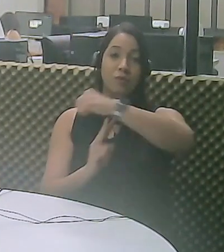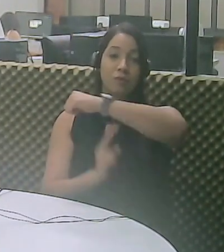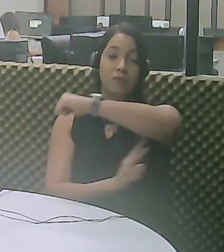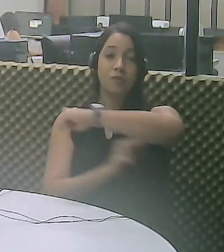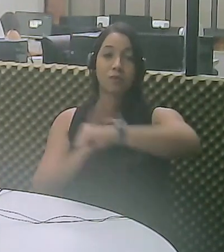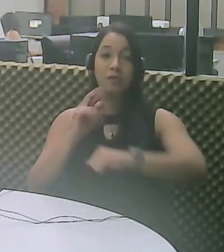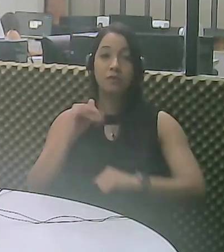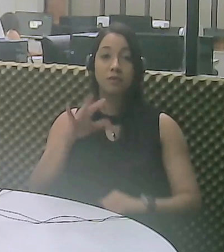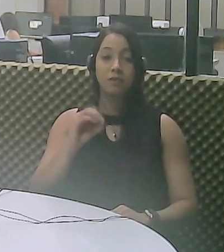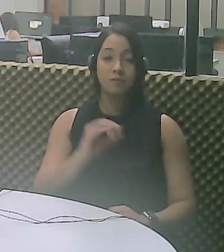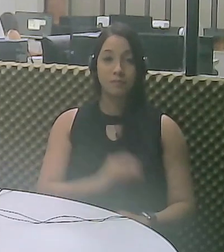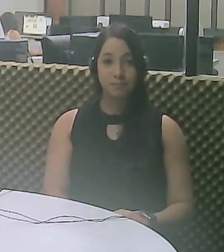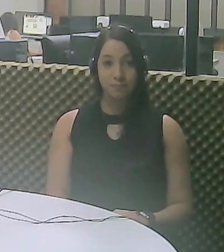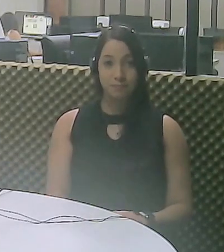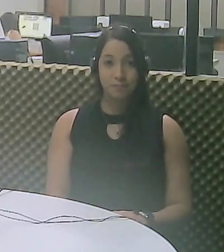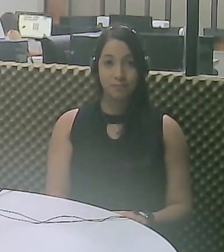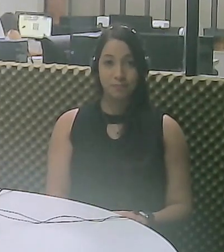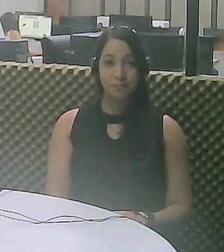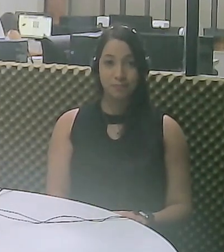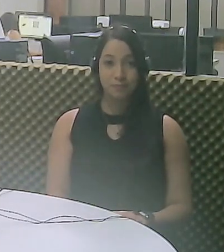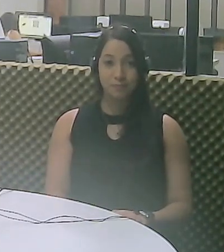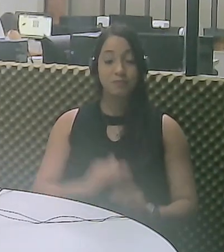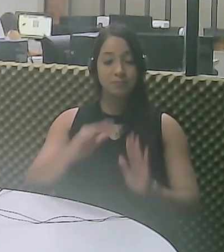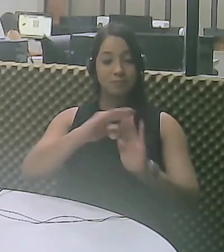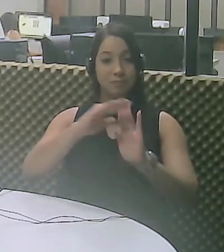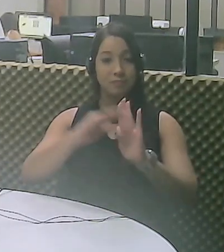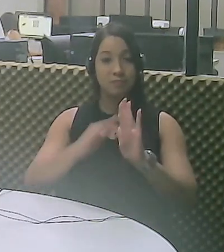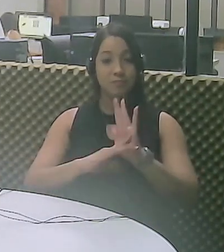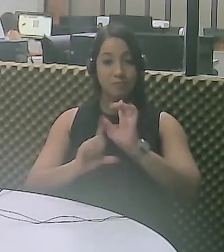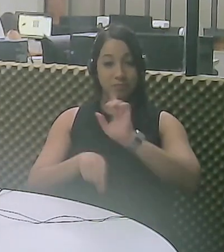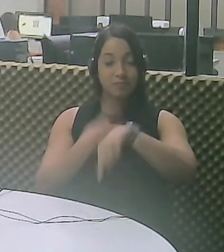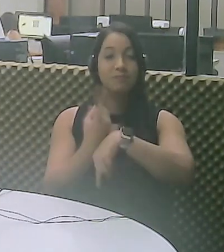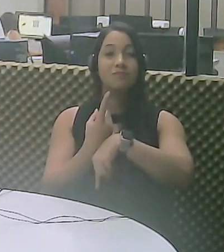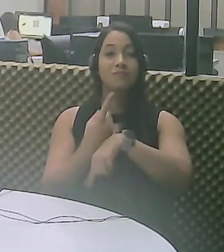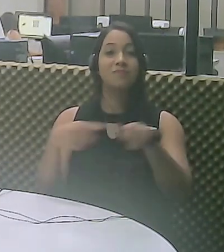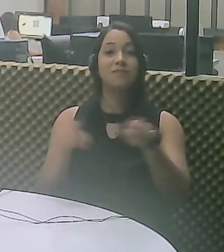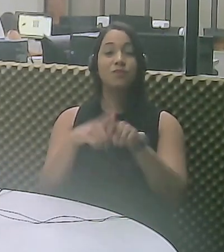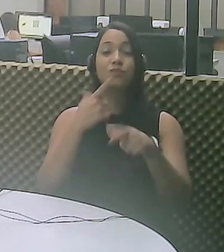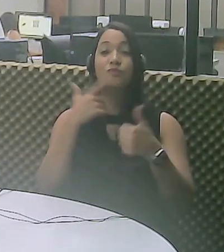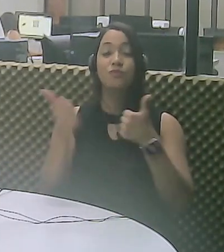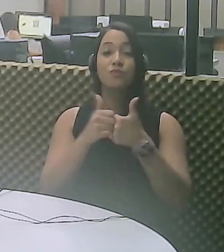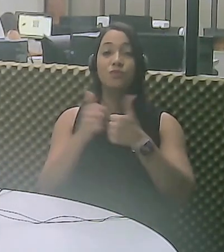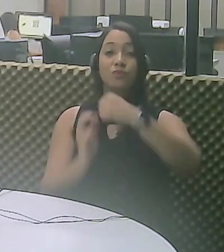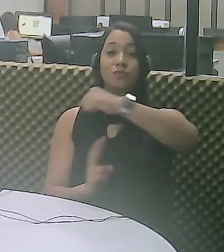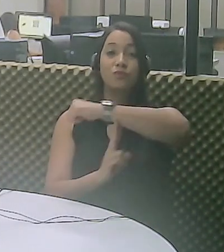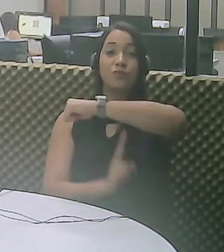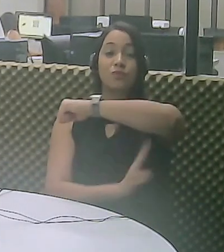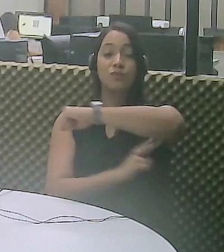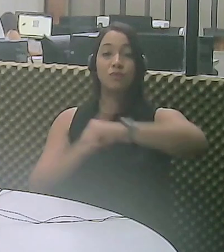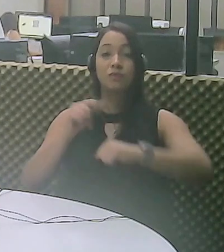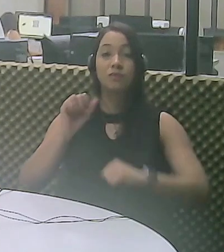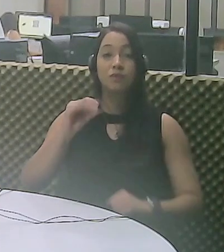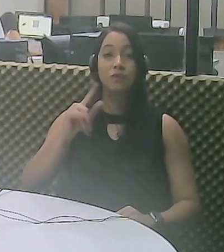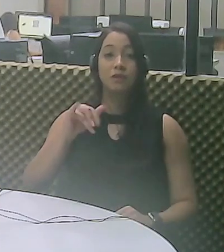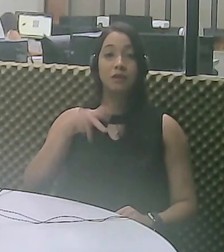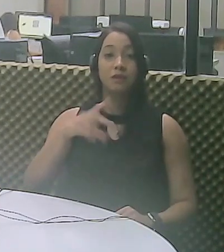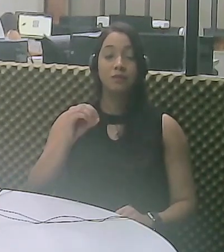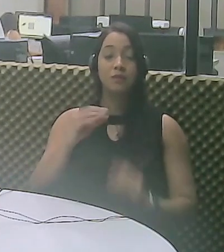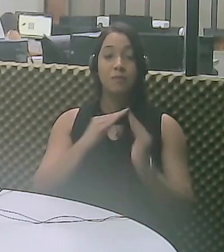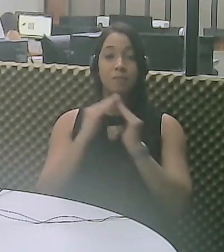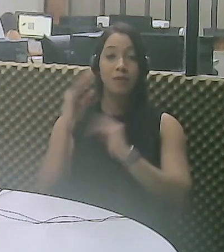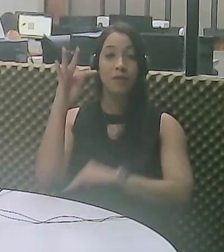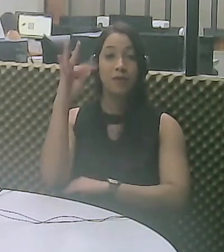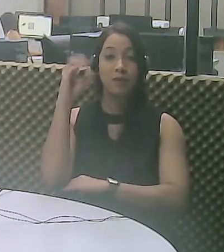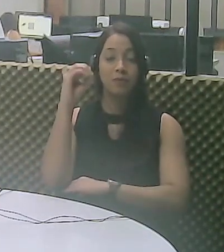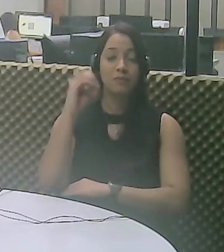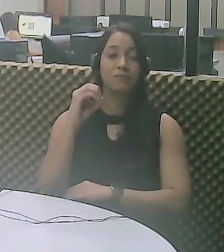Galassi. O cronograma leva a modernização também para o trecho próximo ao viaduto Pascoalina Feliz, no bairro Tocantins.